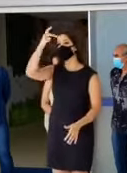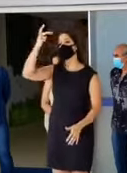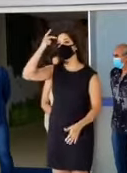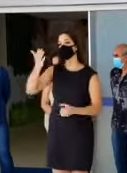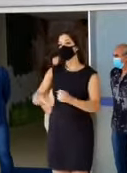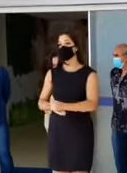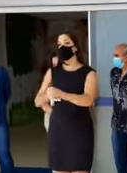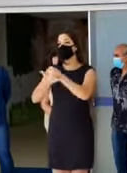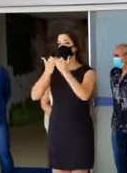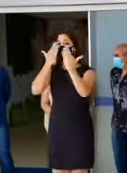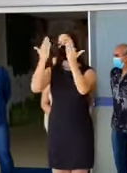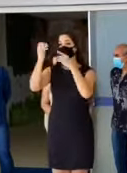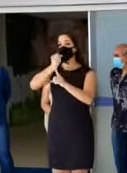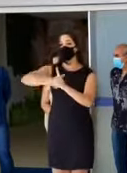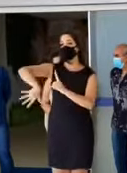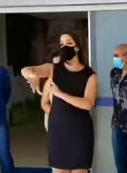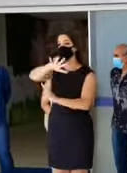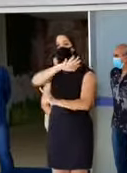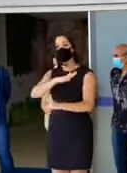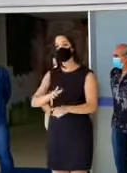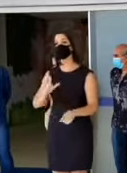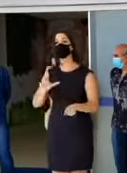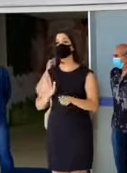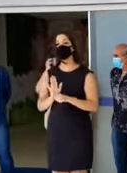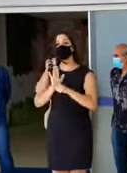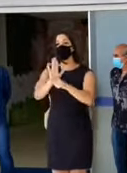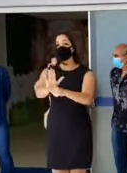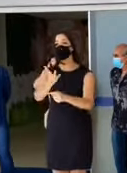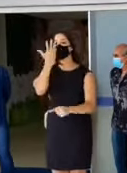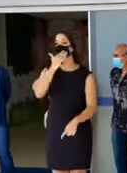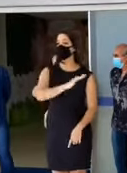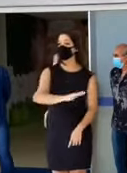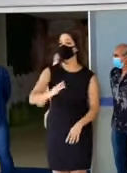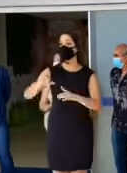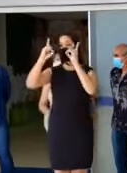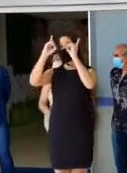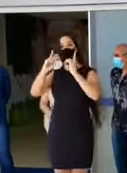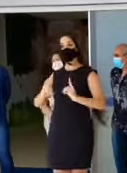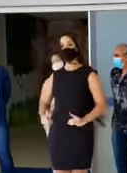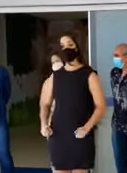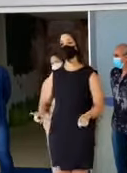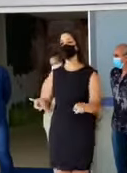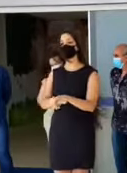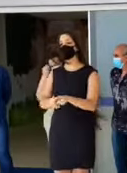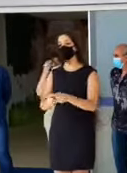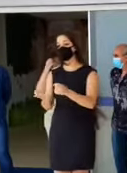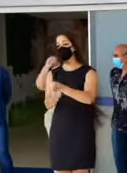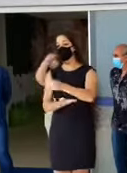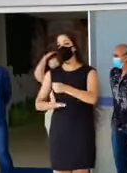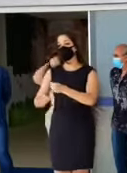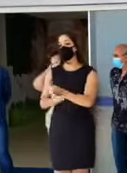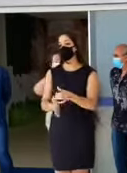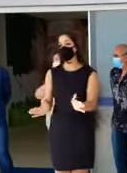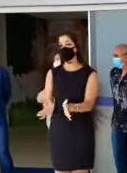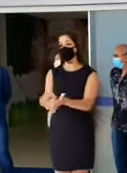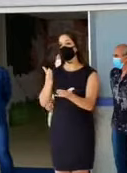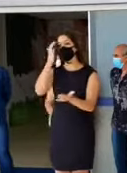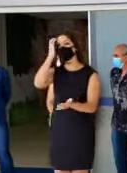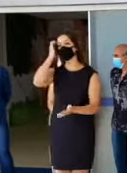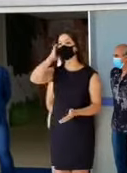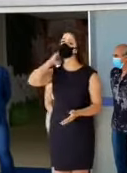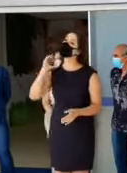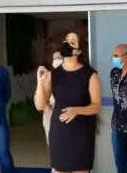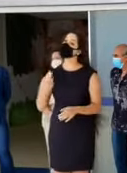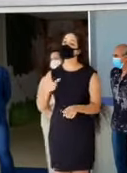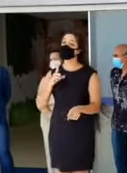apoio psicológico e social, ofertando atendimento a crianças com deficiência, em situação de vulnerabilidade social ou